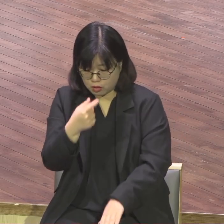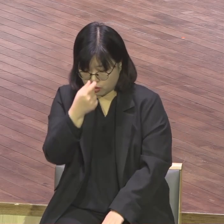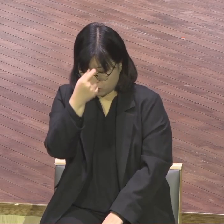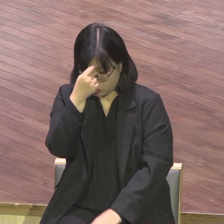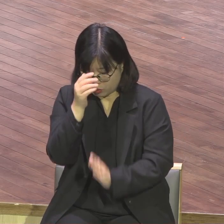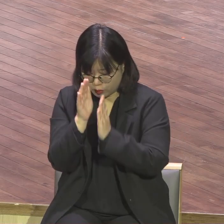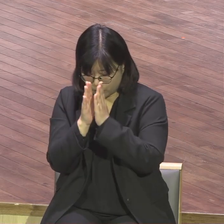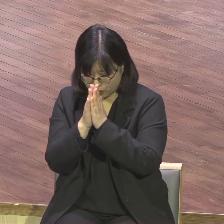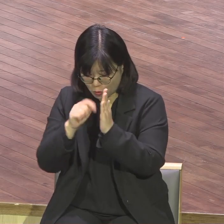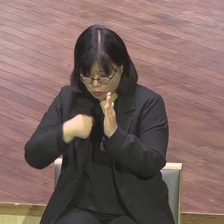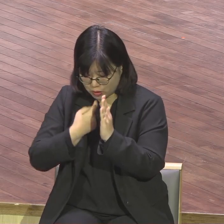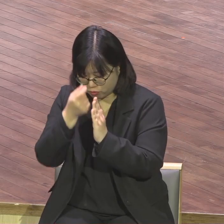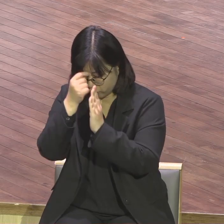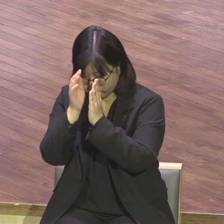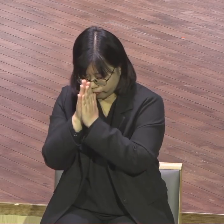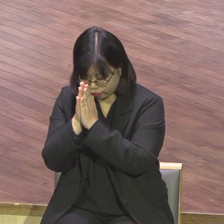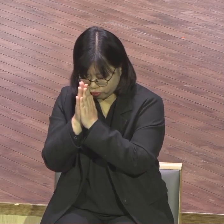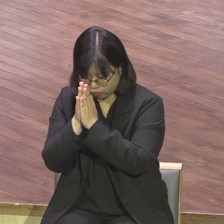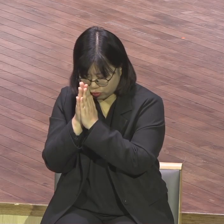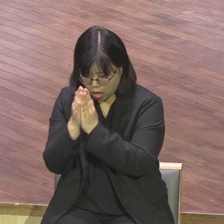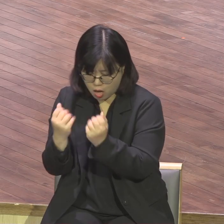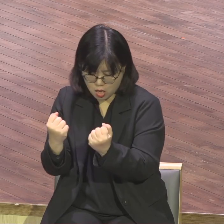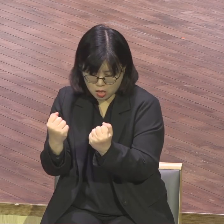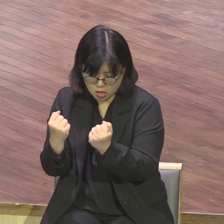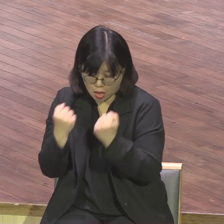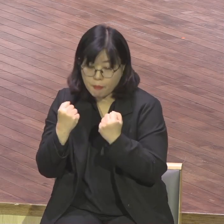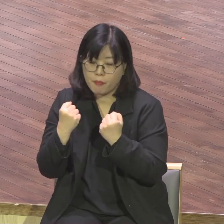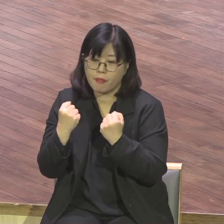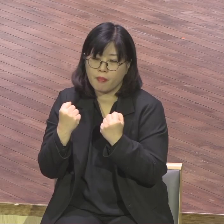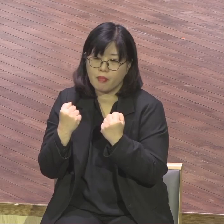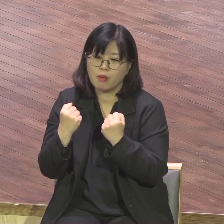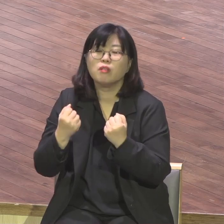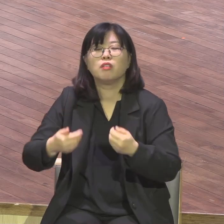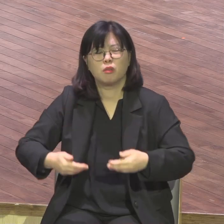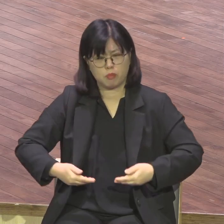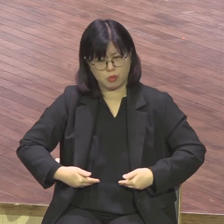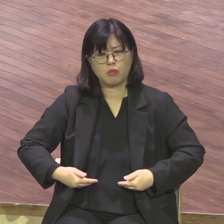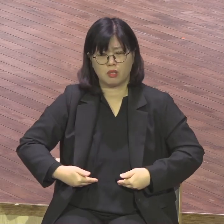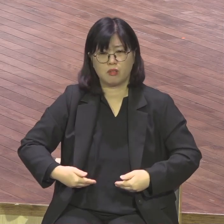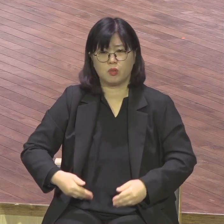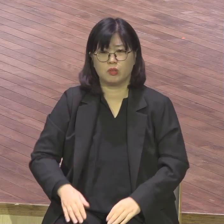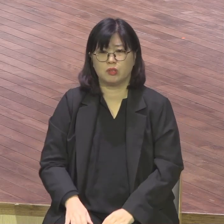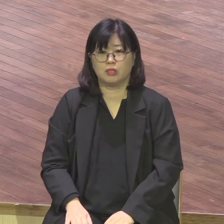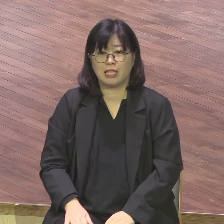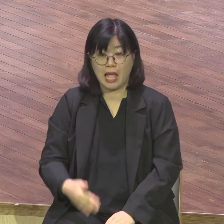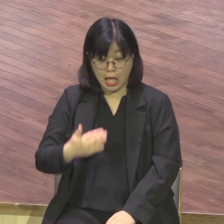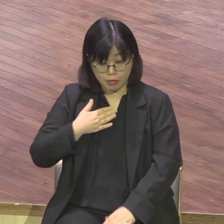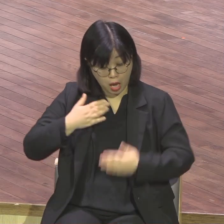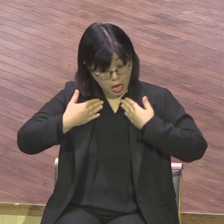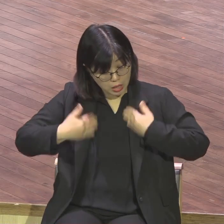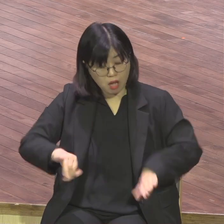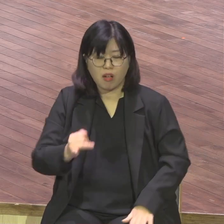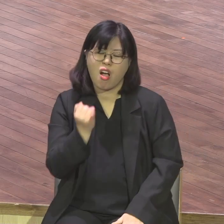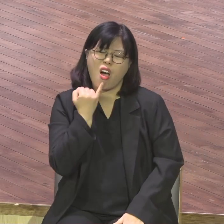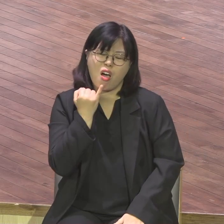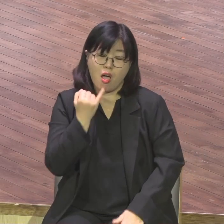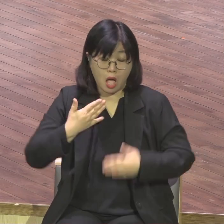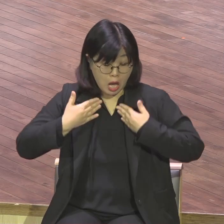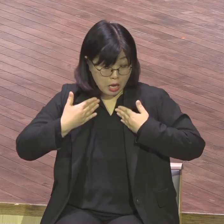바랍니다. 기도하세요. 약한 자들을 들어서 강한 자를 부끄럽게 하시는 하나님 능력이 어디서